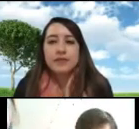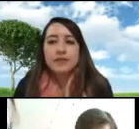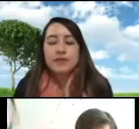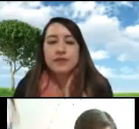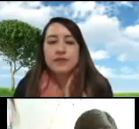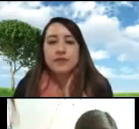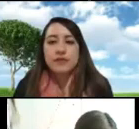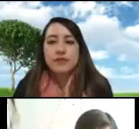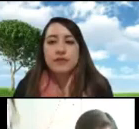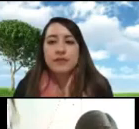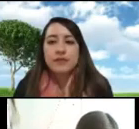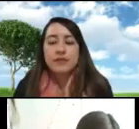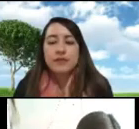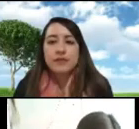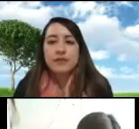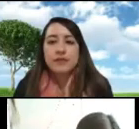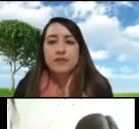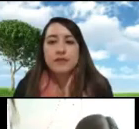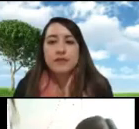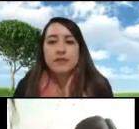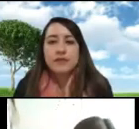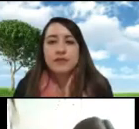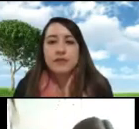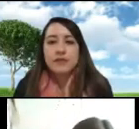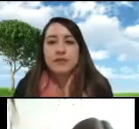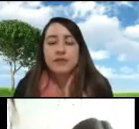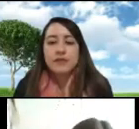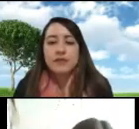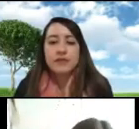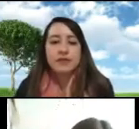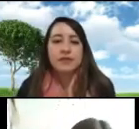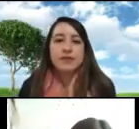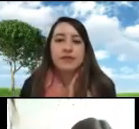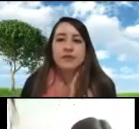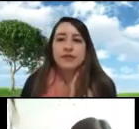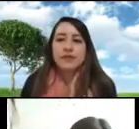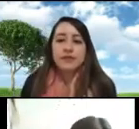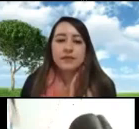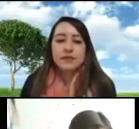La respuesta correcta es el desierto.